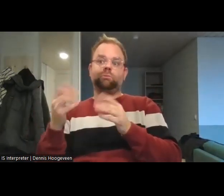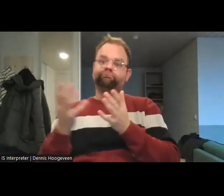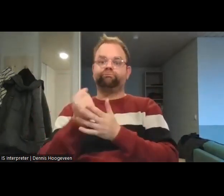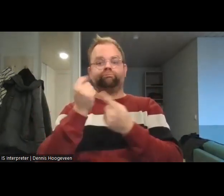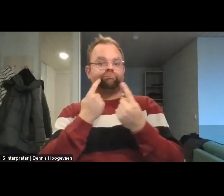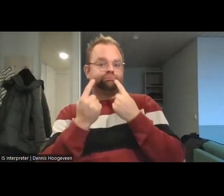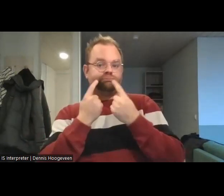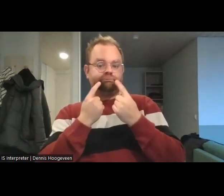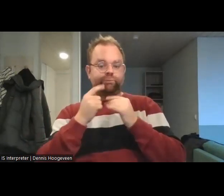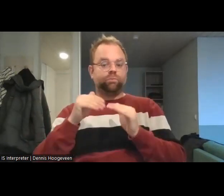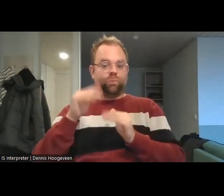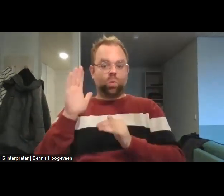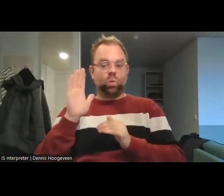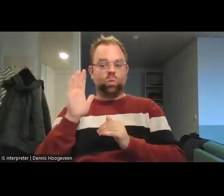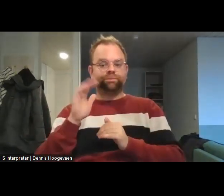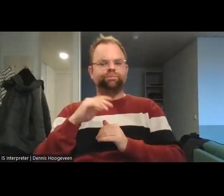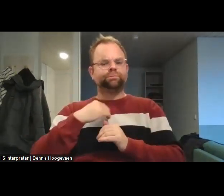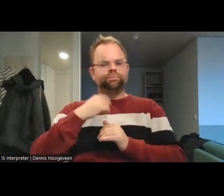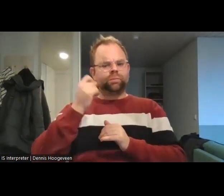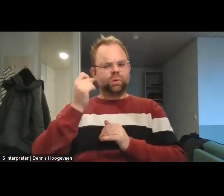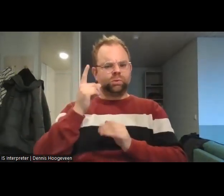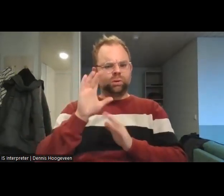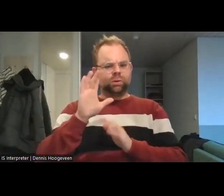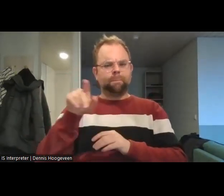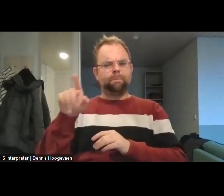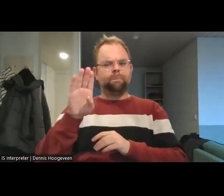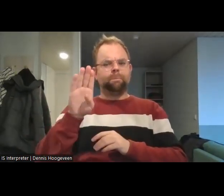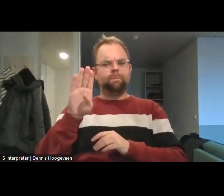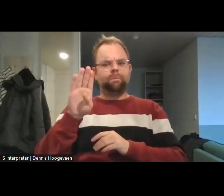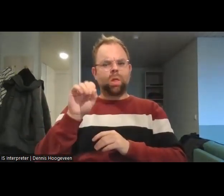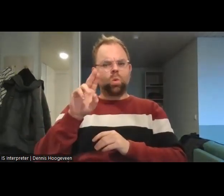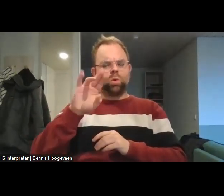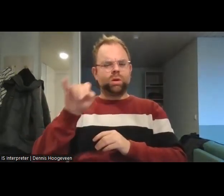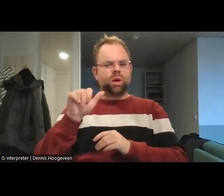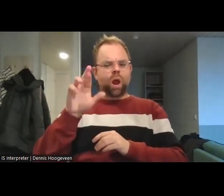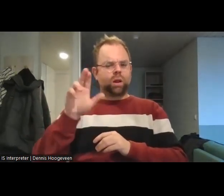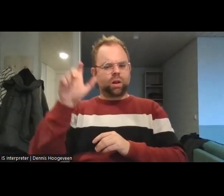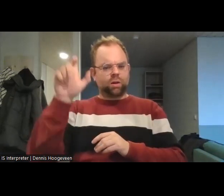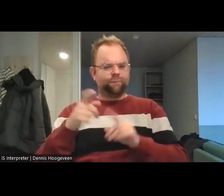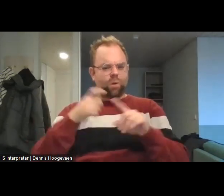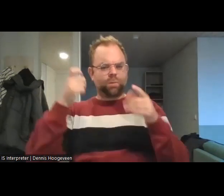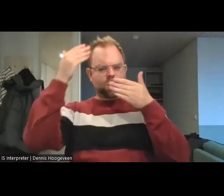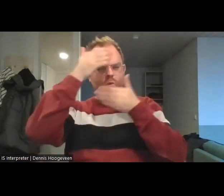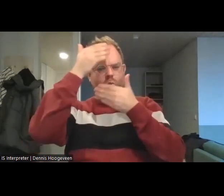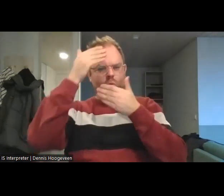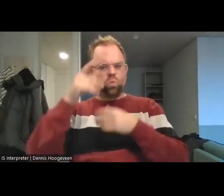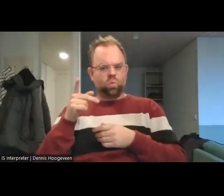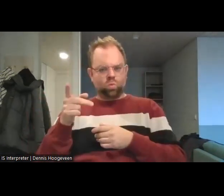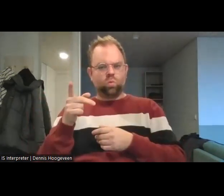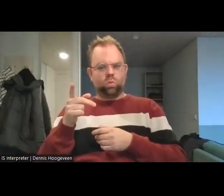Si je comprends bien, Boujar est du Maroc, alors un groupe en français sera intéressant.